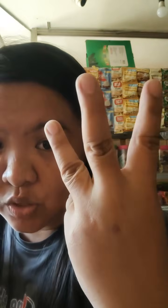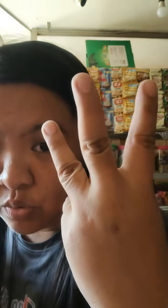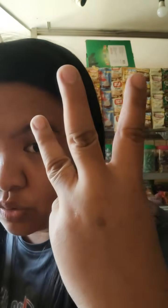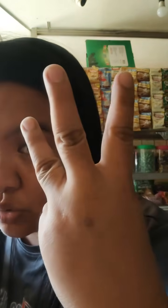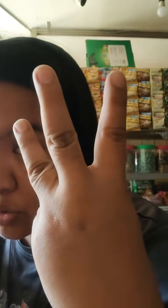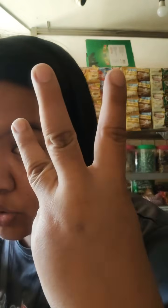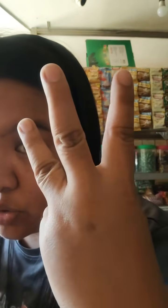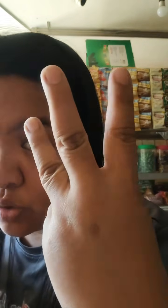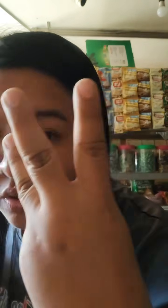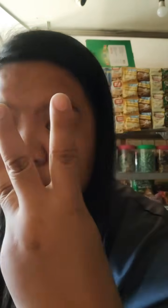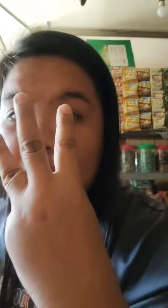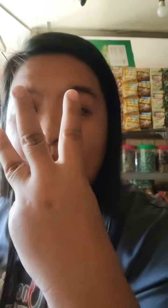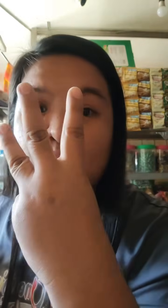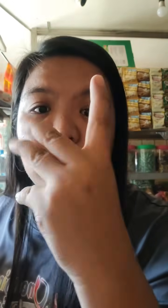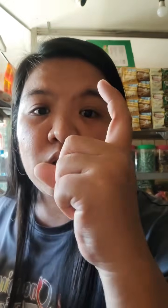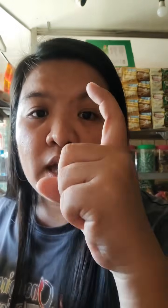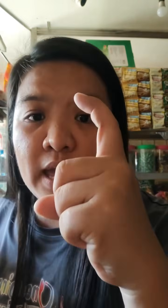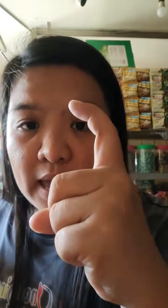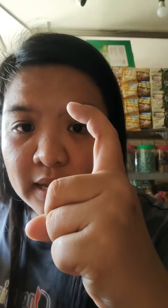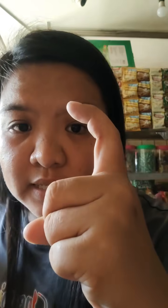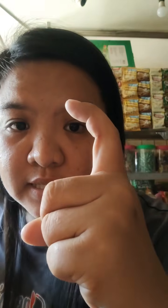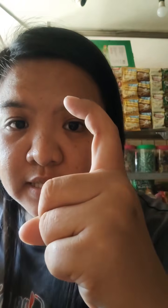W, W, X,